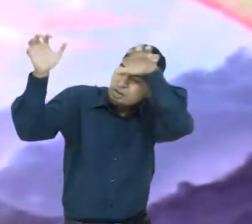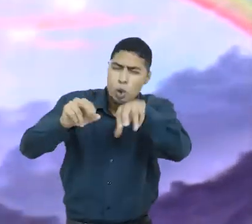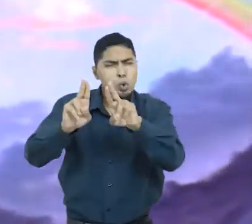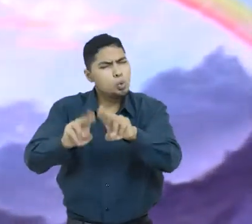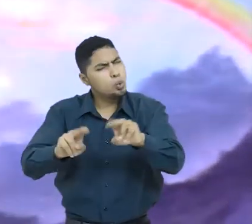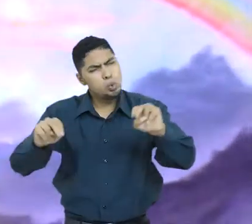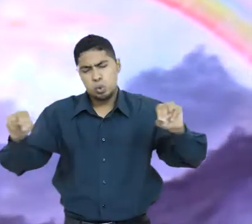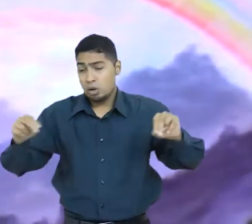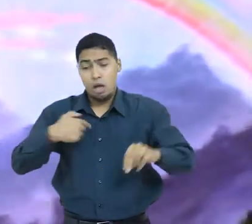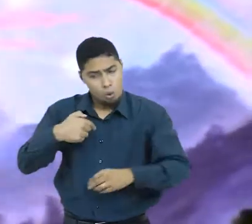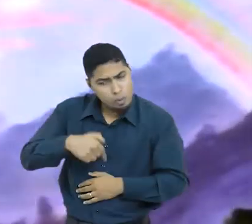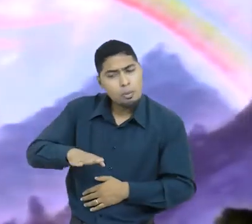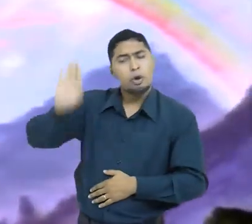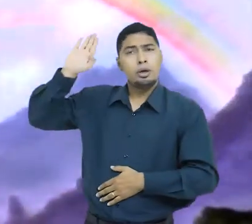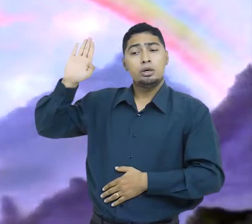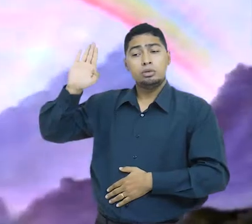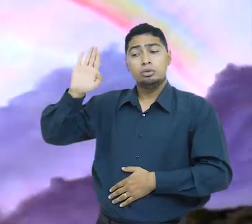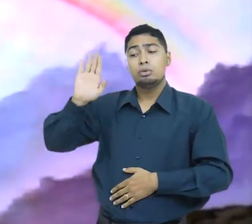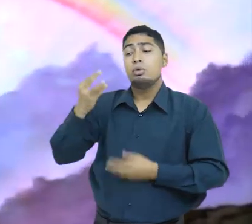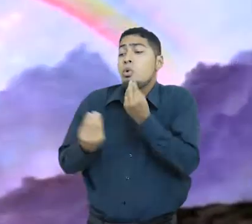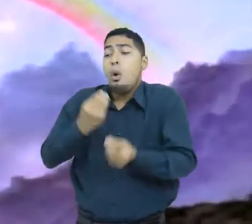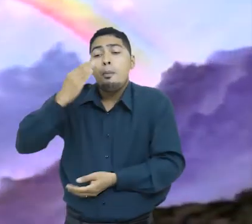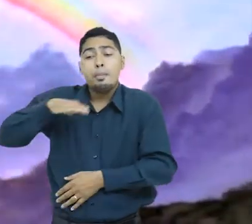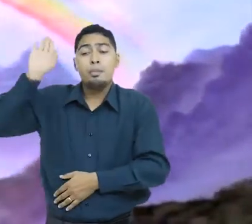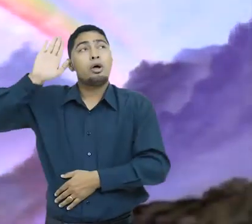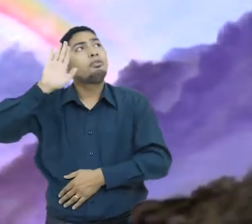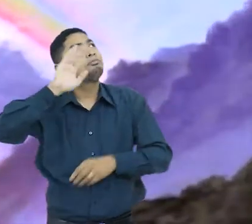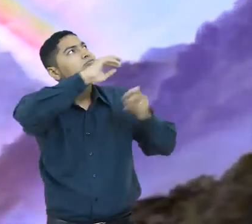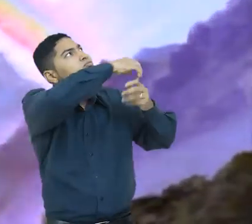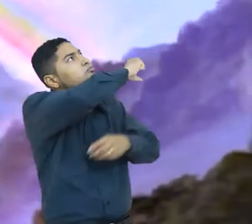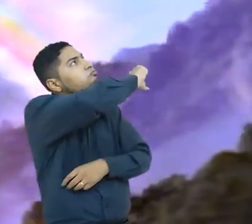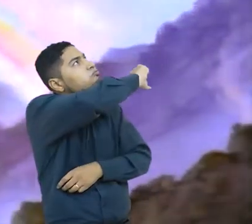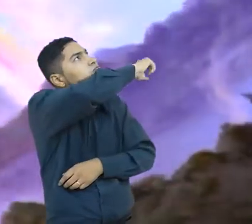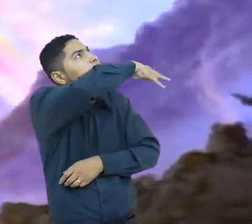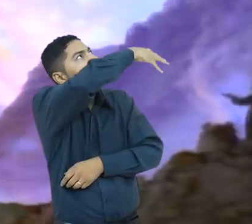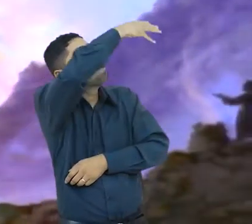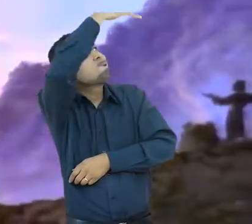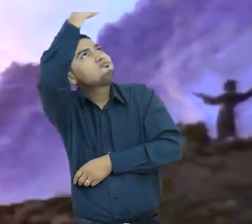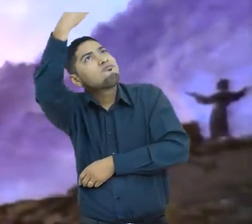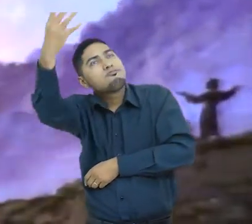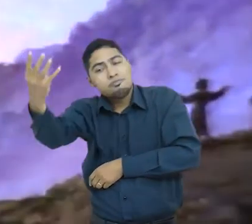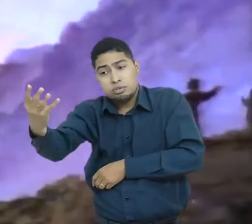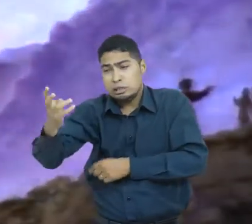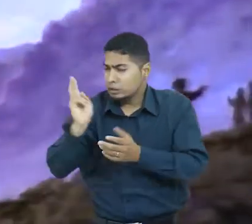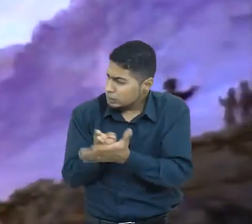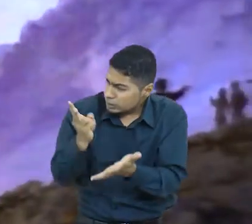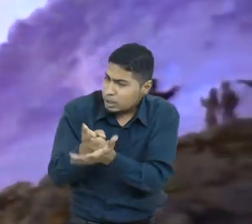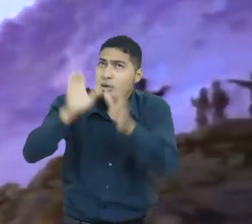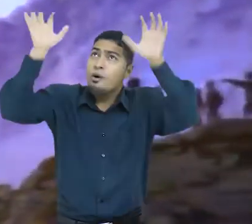dilúvio. Esta promessa vai ser selada com um arco no céu. Sempre que chover, você e eu veremos